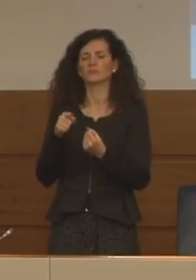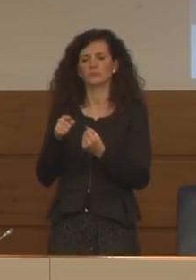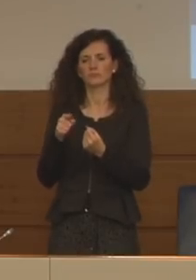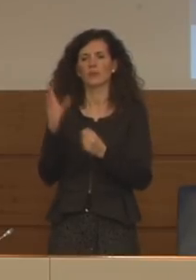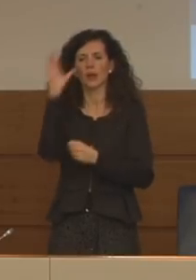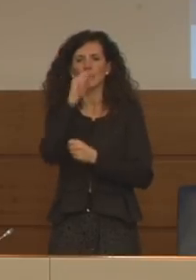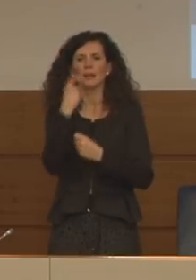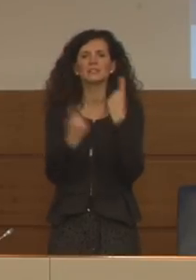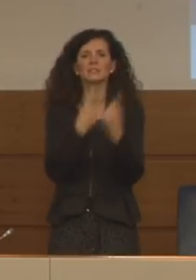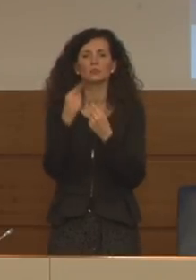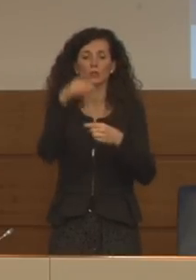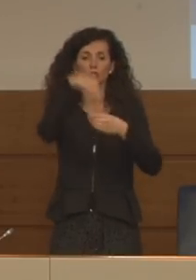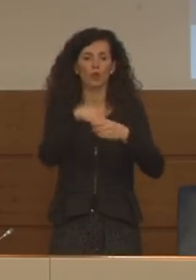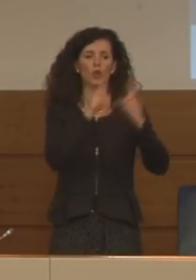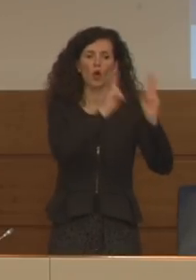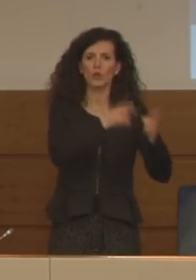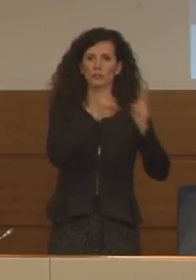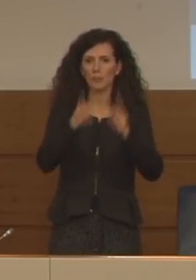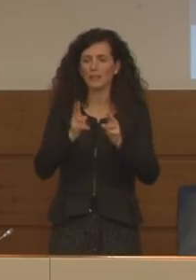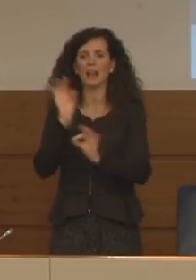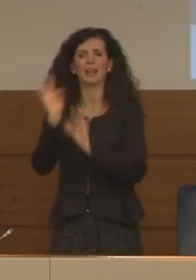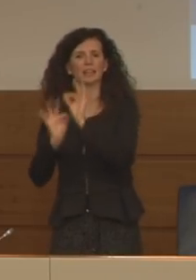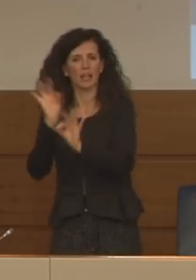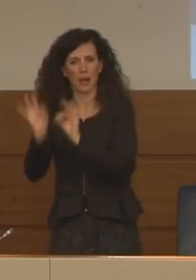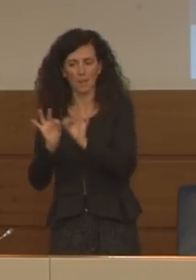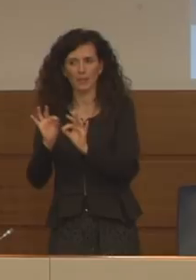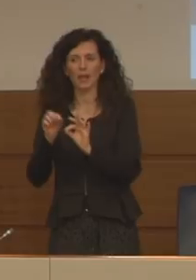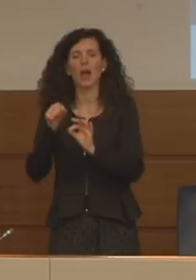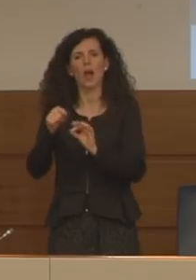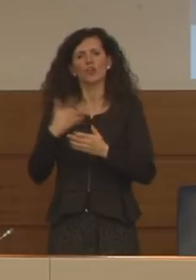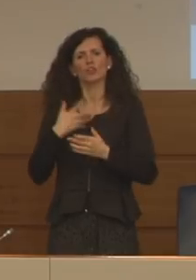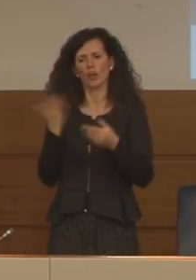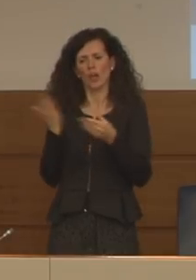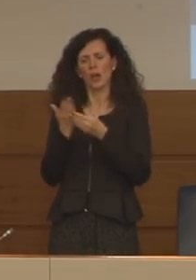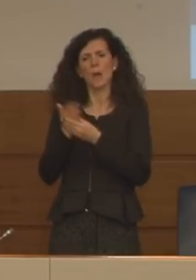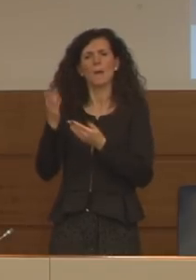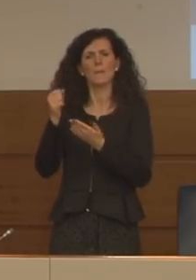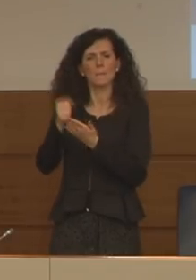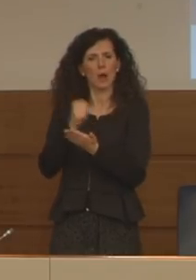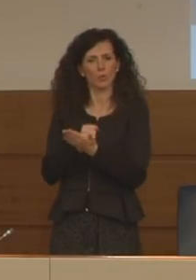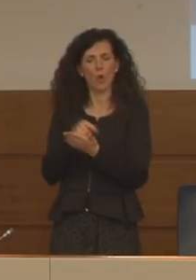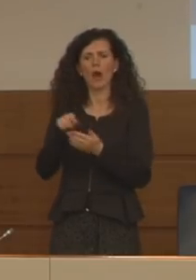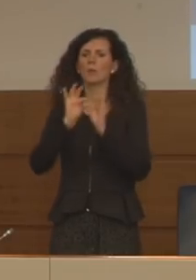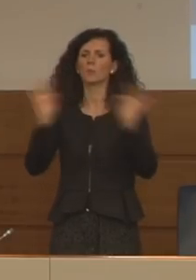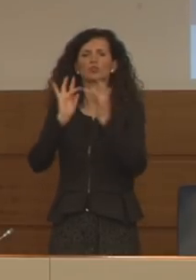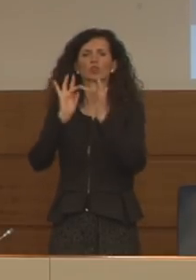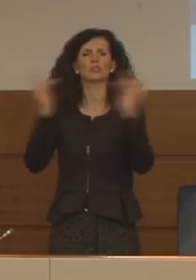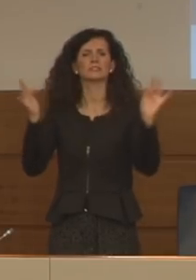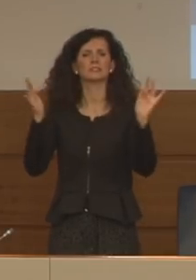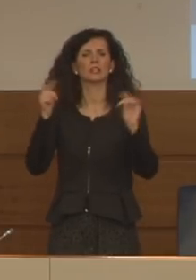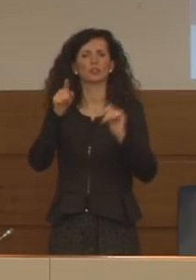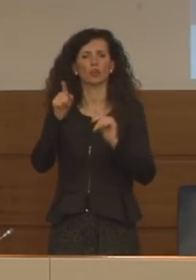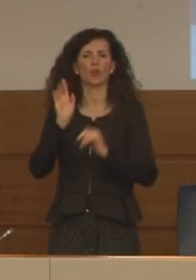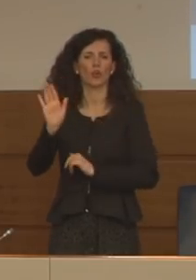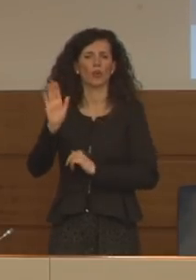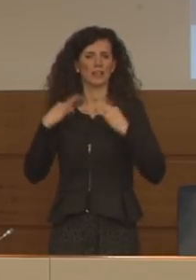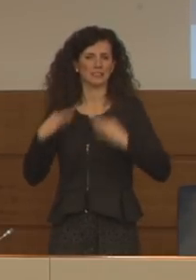ospedaliera che comunitaria manualistica che trovate in questo momento disponibile sul sito web dell'istituto